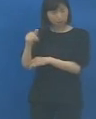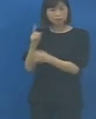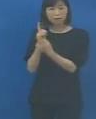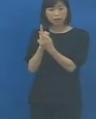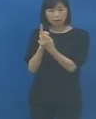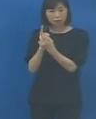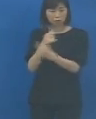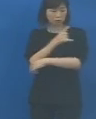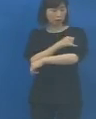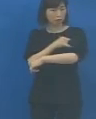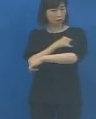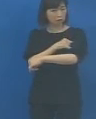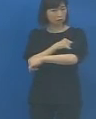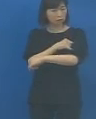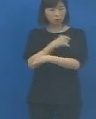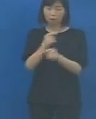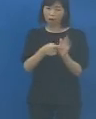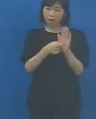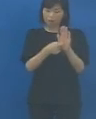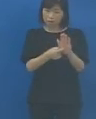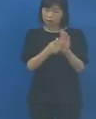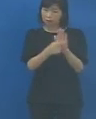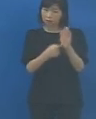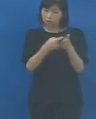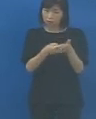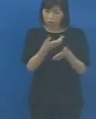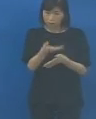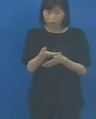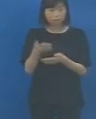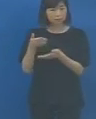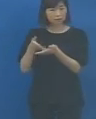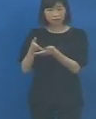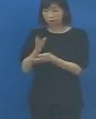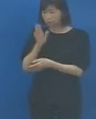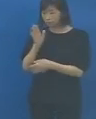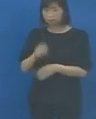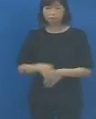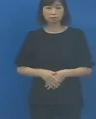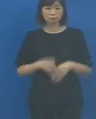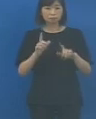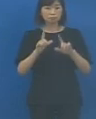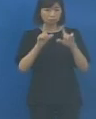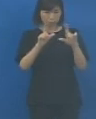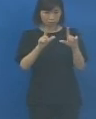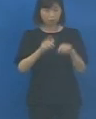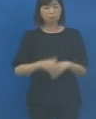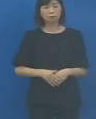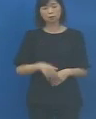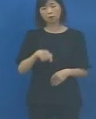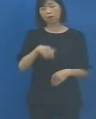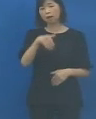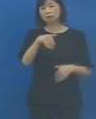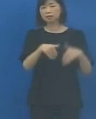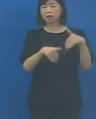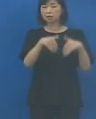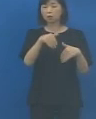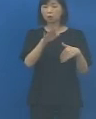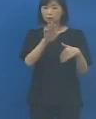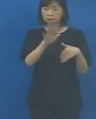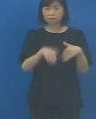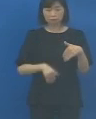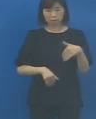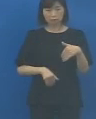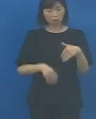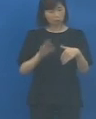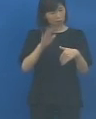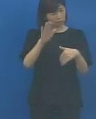果たしていくのかというあたりもお伺いできればと思います。 まずはこれも選挙でありますので、今後の展開